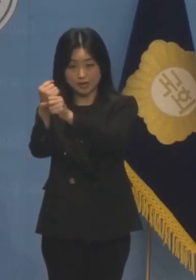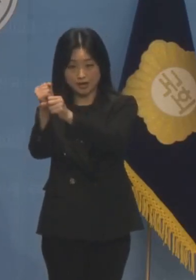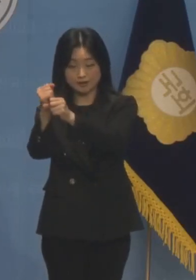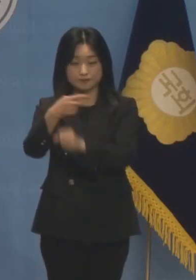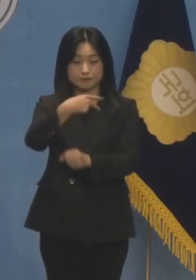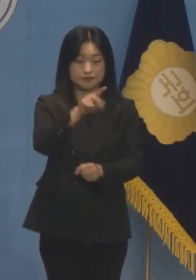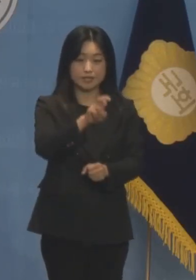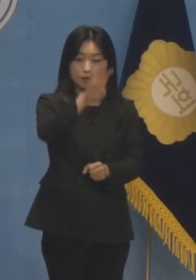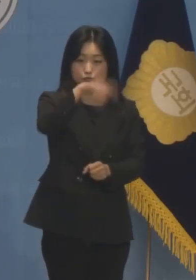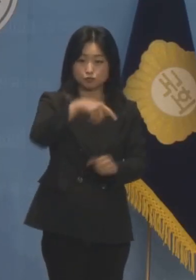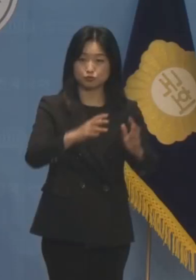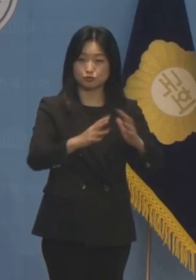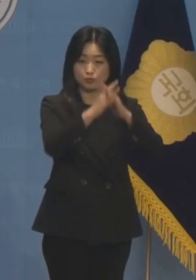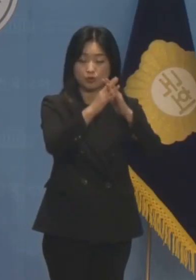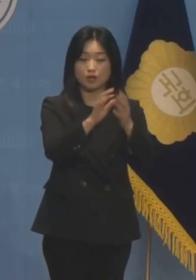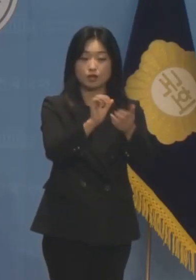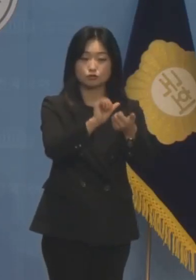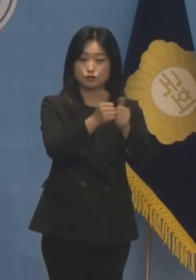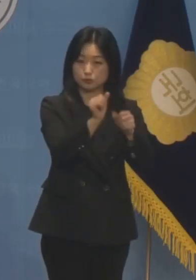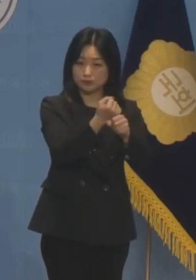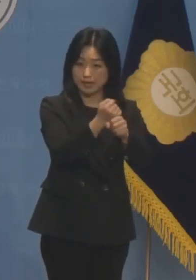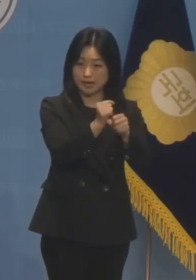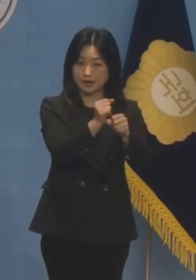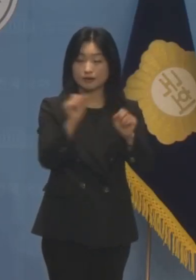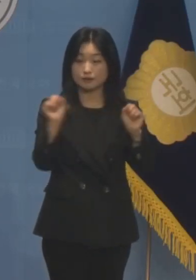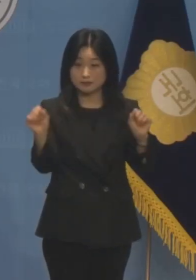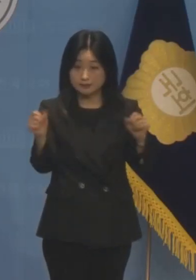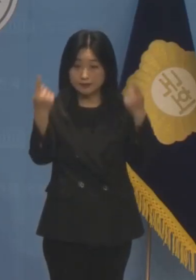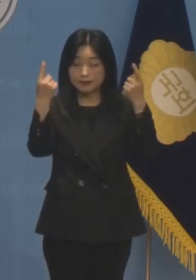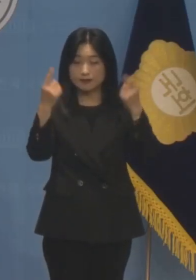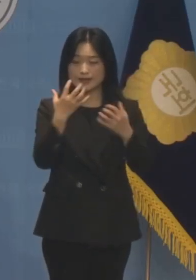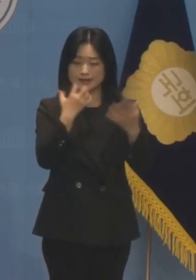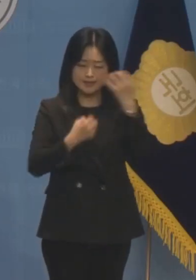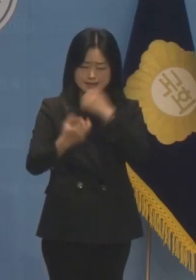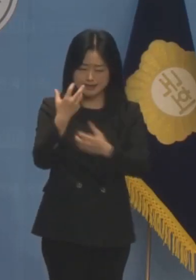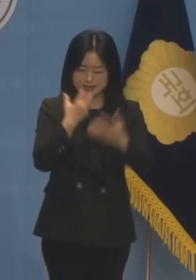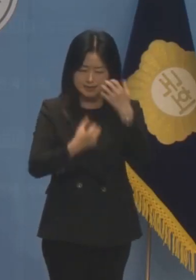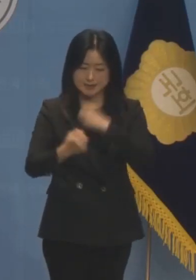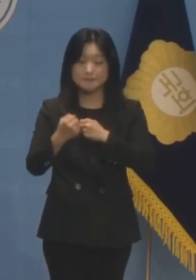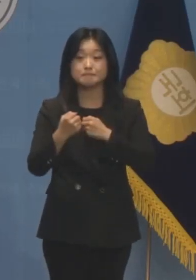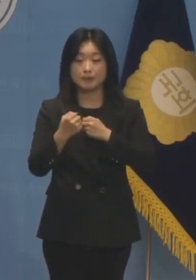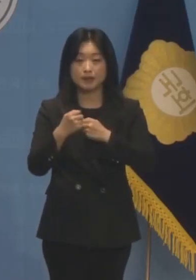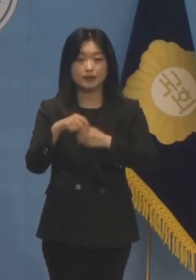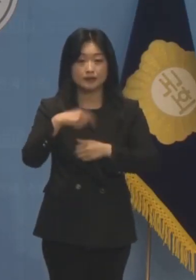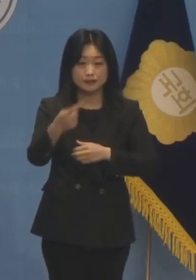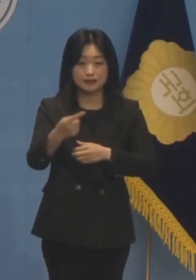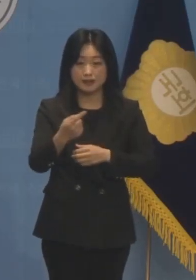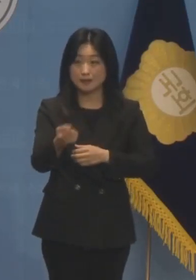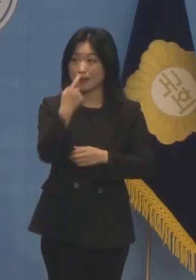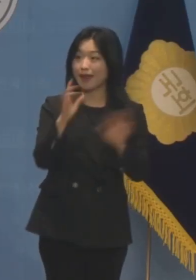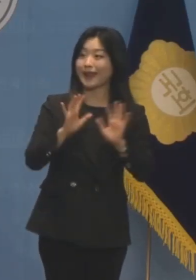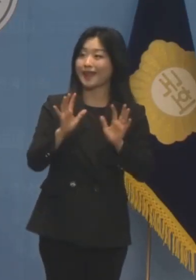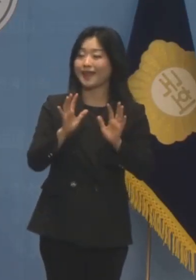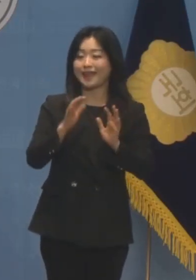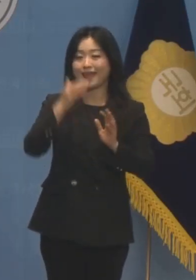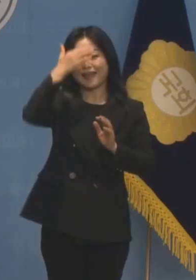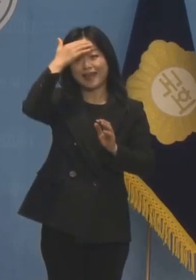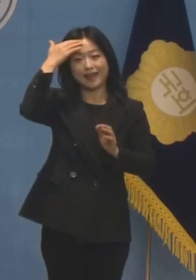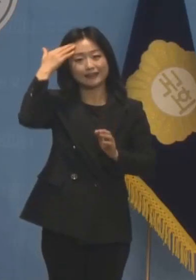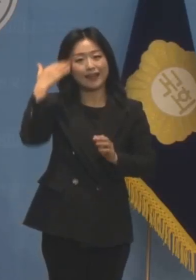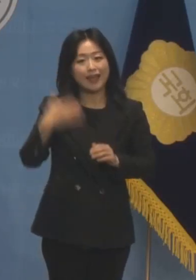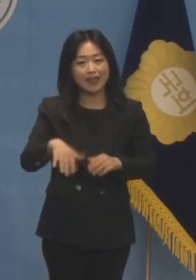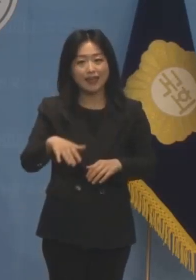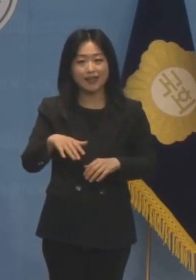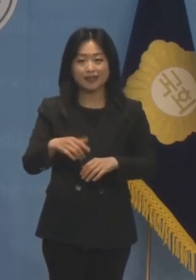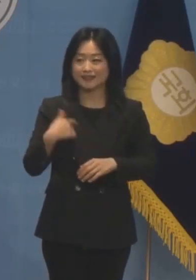보면 주가 조작을 통해 엄청난 부당이득을 취해도 안 걸리면 그만, 힘 있는